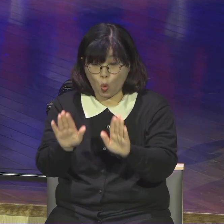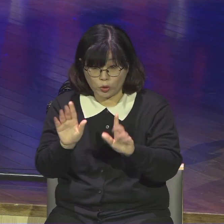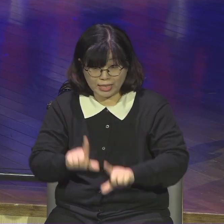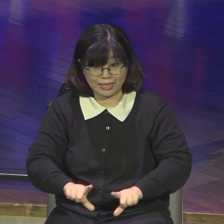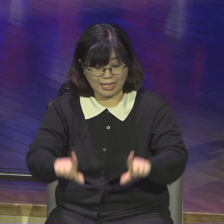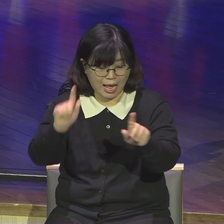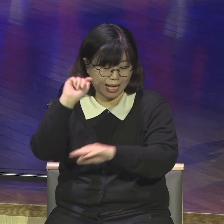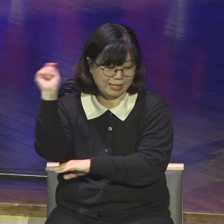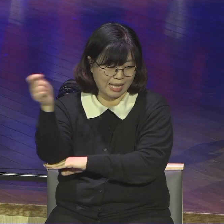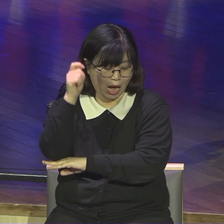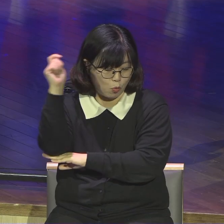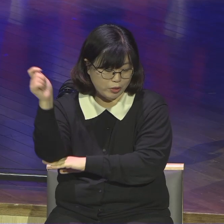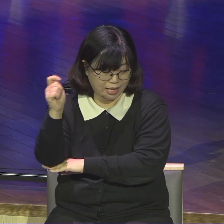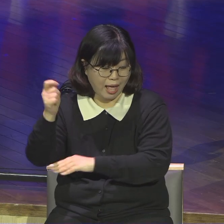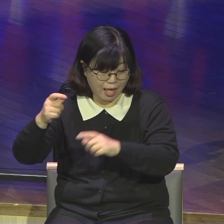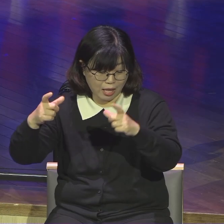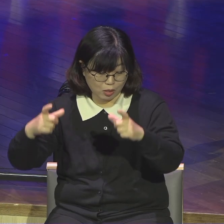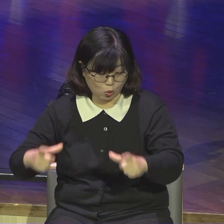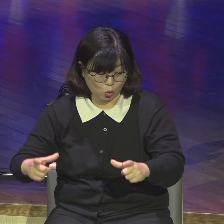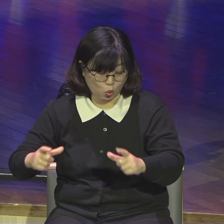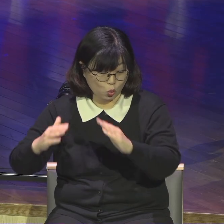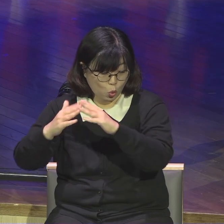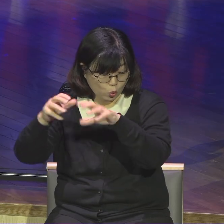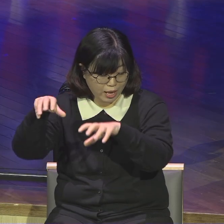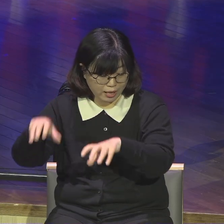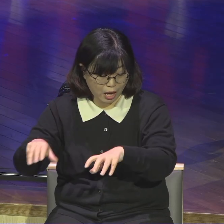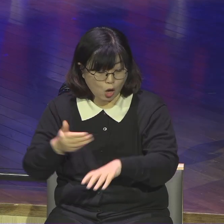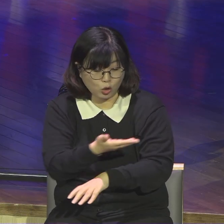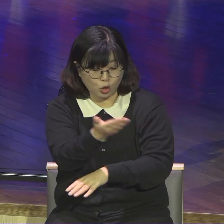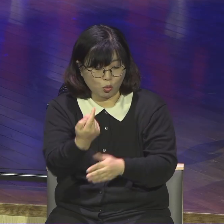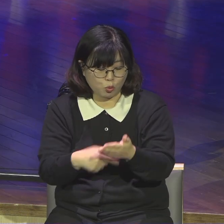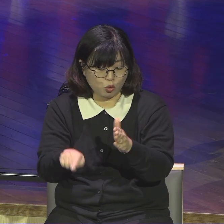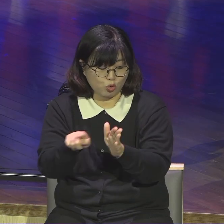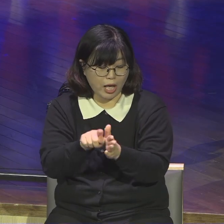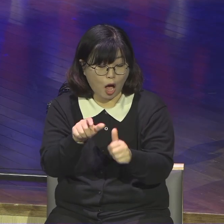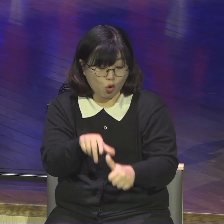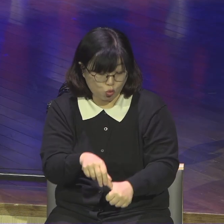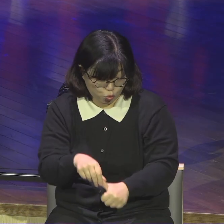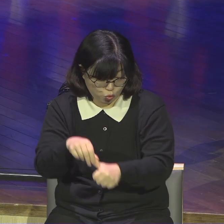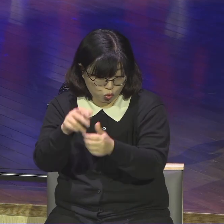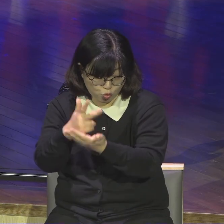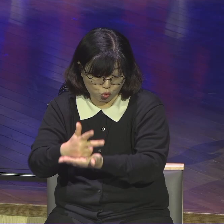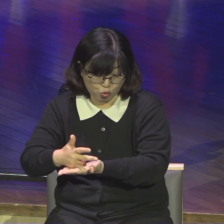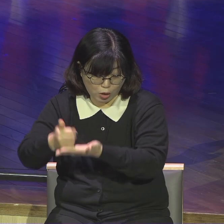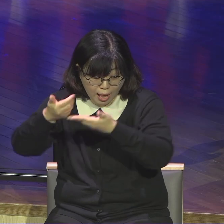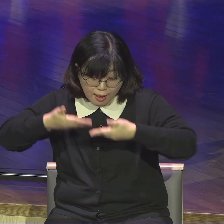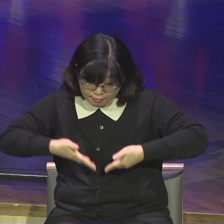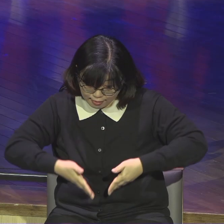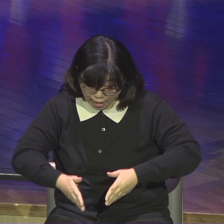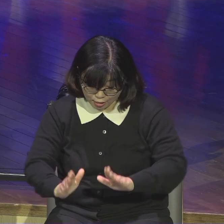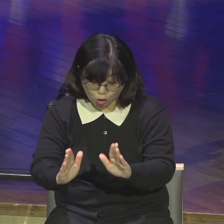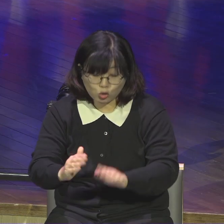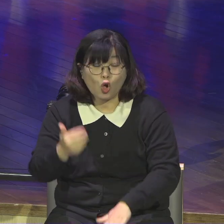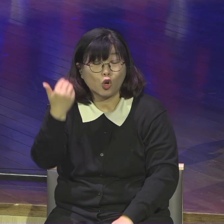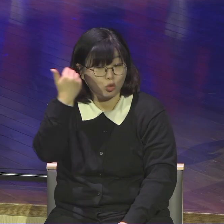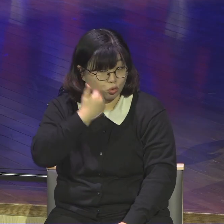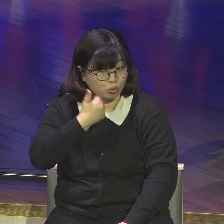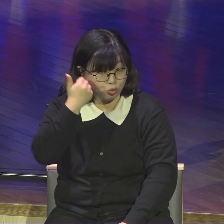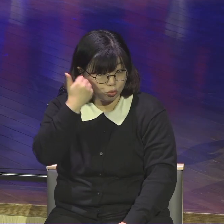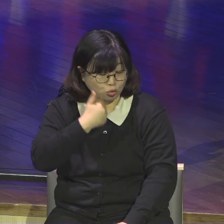오늘 다윗의 두뇌의 달을 위하여 호주가 나셨으니